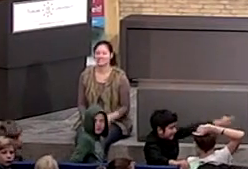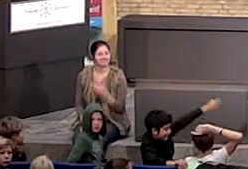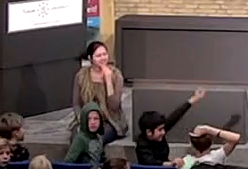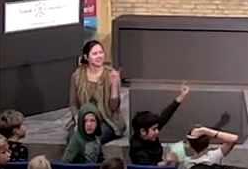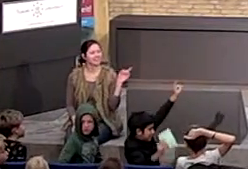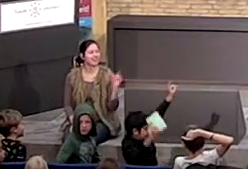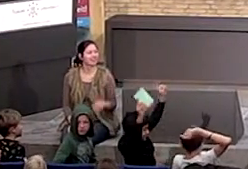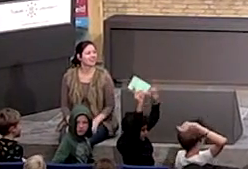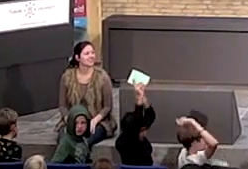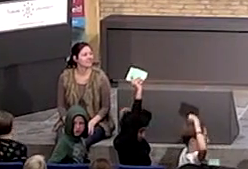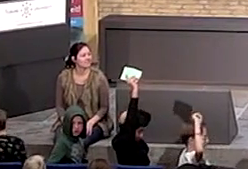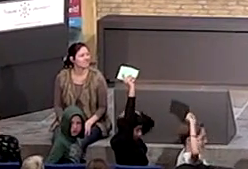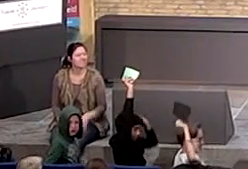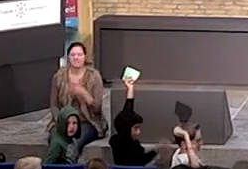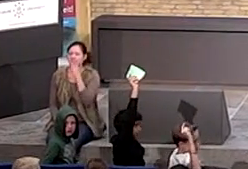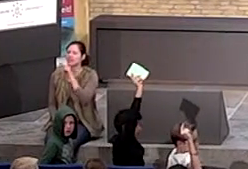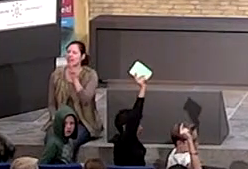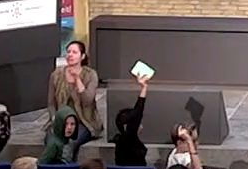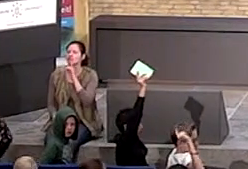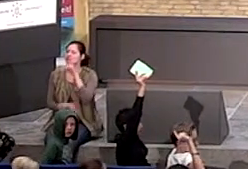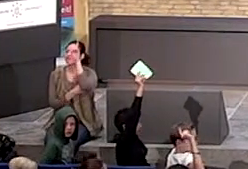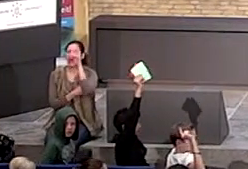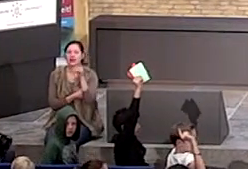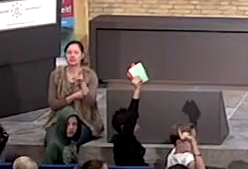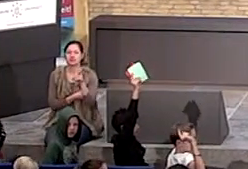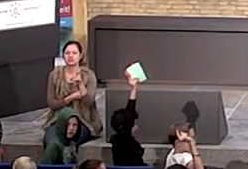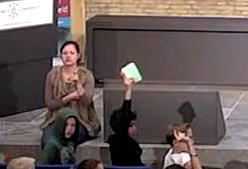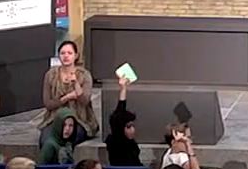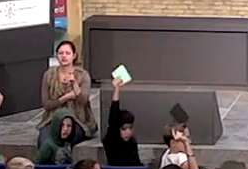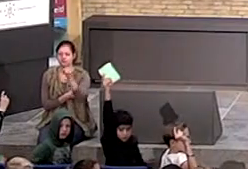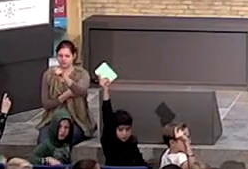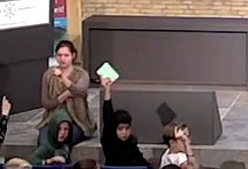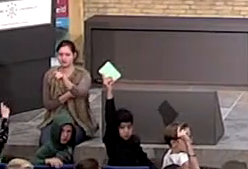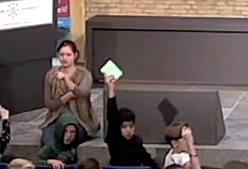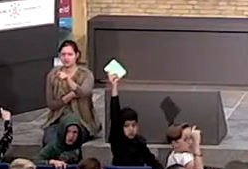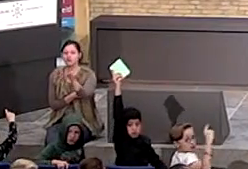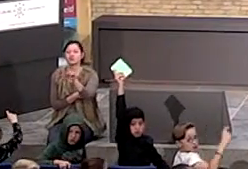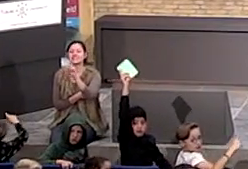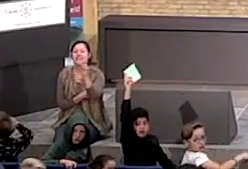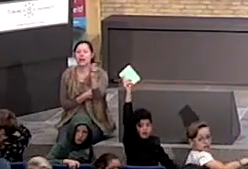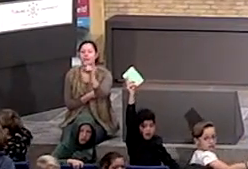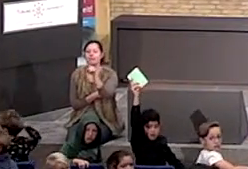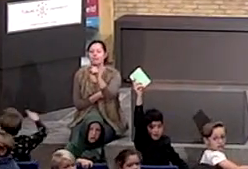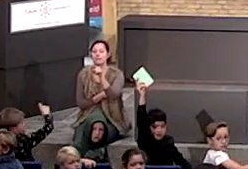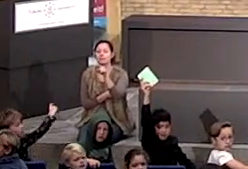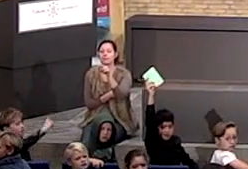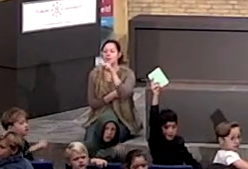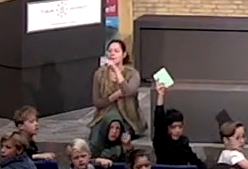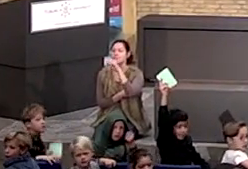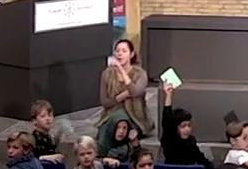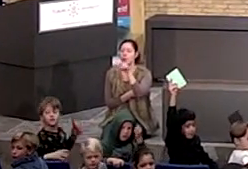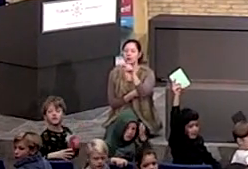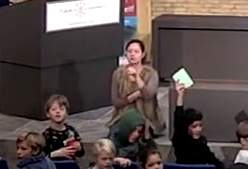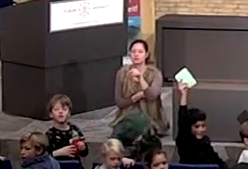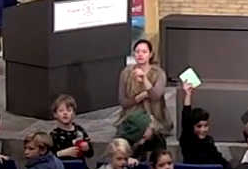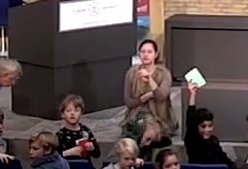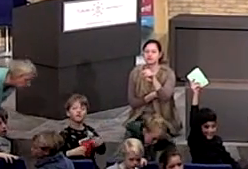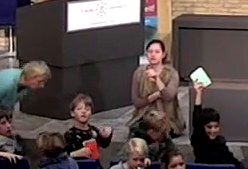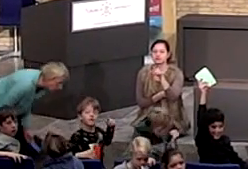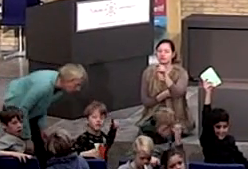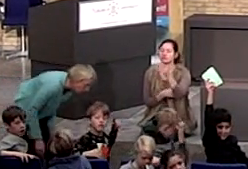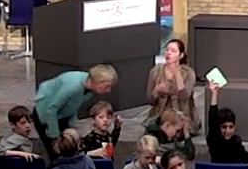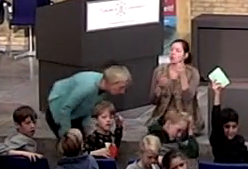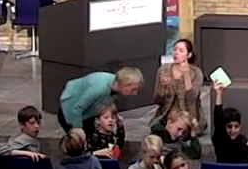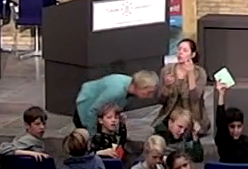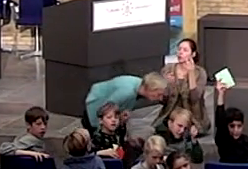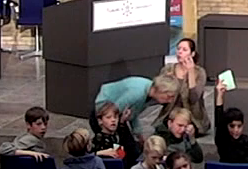Dankjewel. Eens kijken, heeft er iemand een vraag? Ja, hier is een vraag. Wat is je naam? Mo, en hoe zit het dan